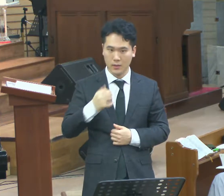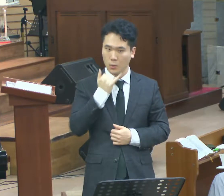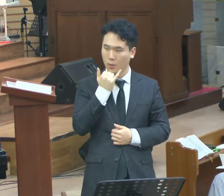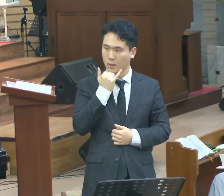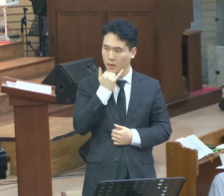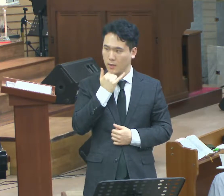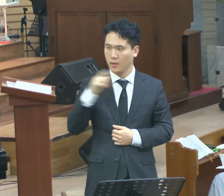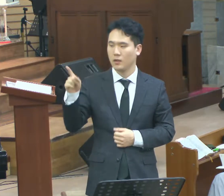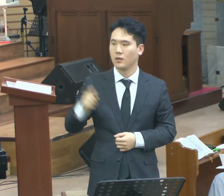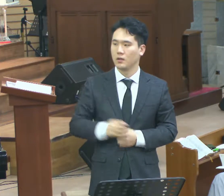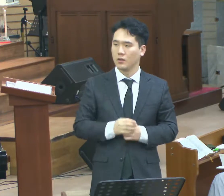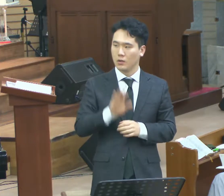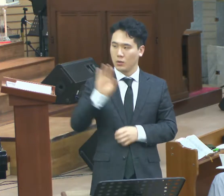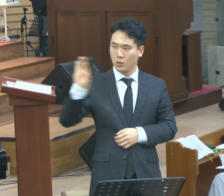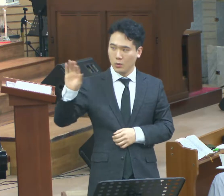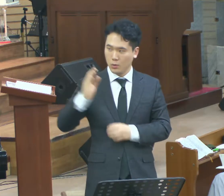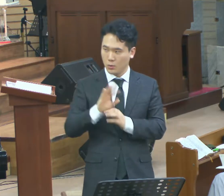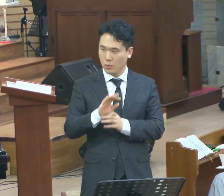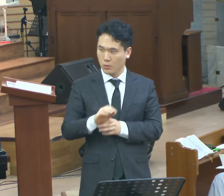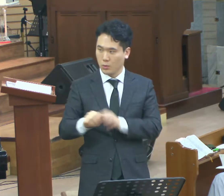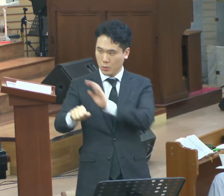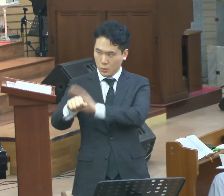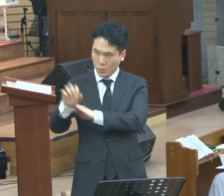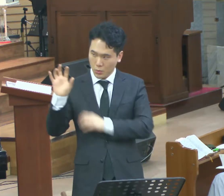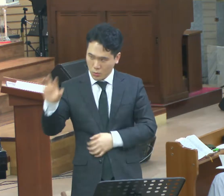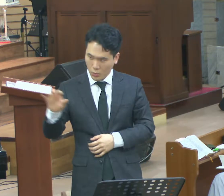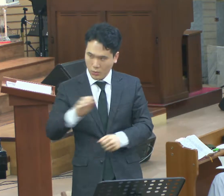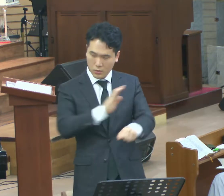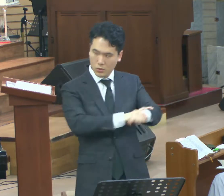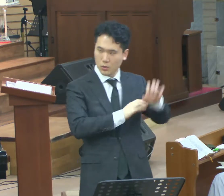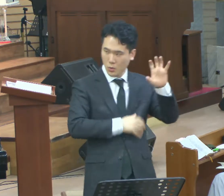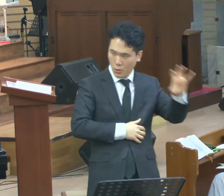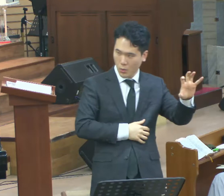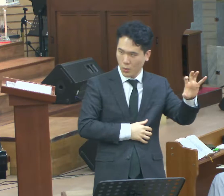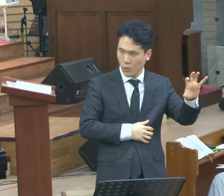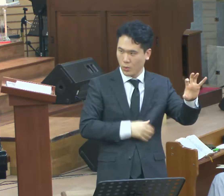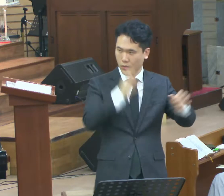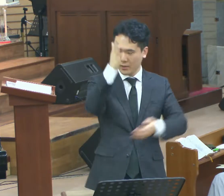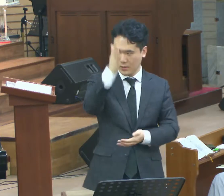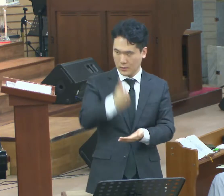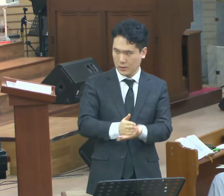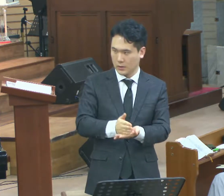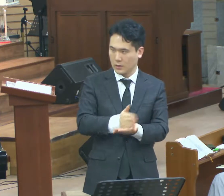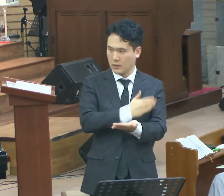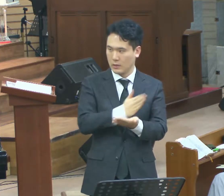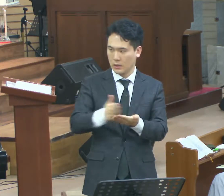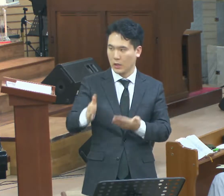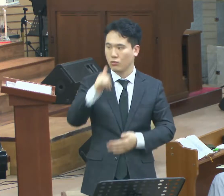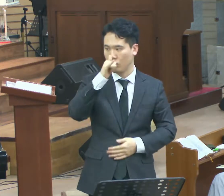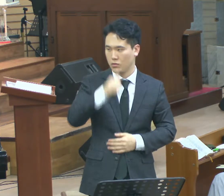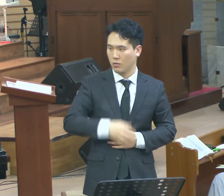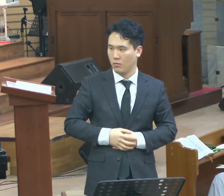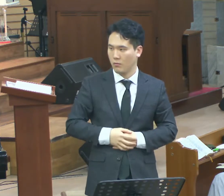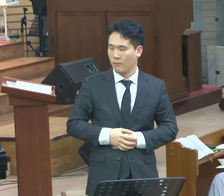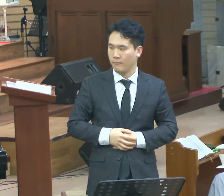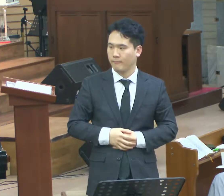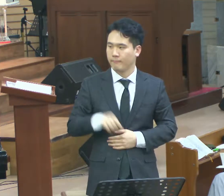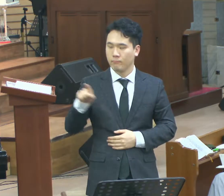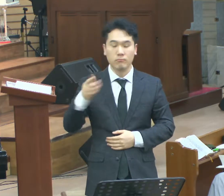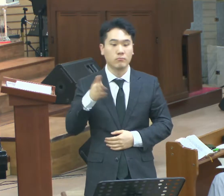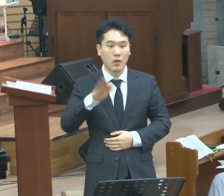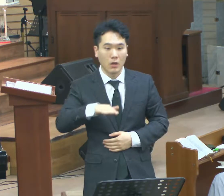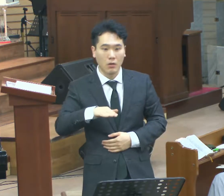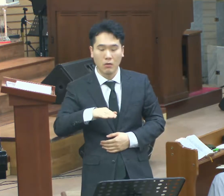보여줘요. 근데 여러분, 독일의 그 서독의 수도가 동독 땅 안에 들어가 있는 거